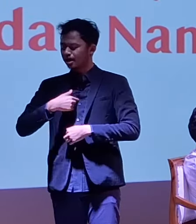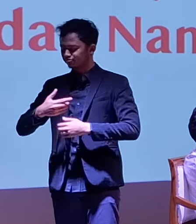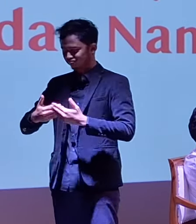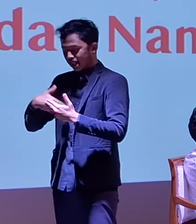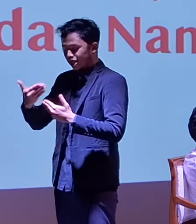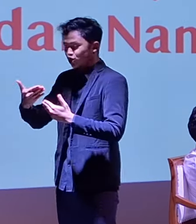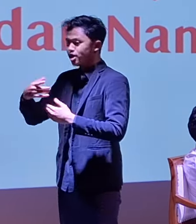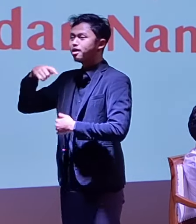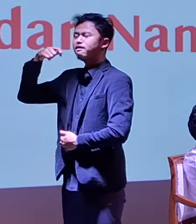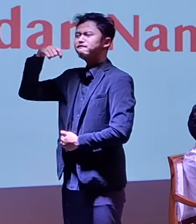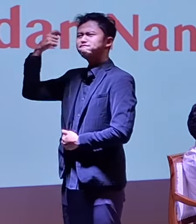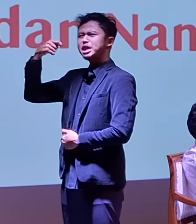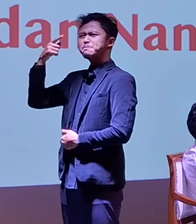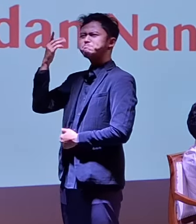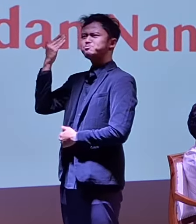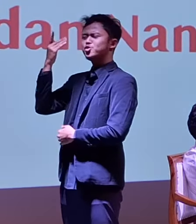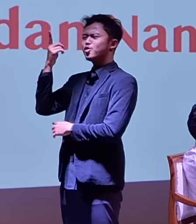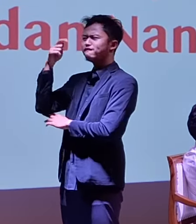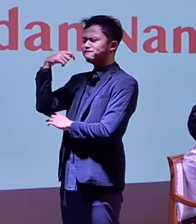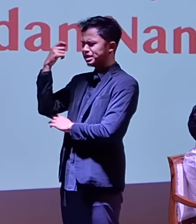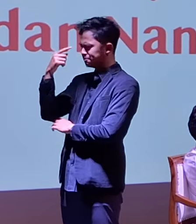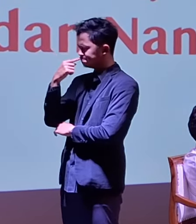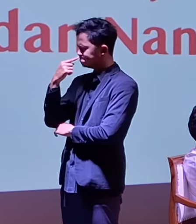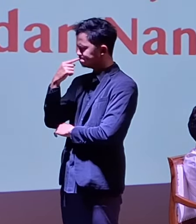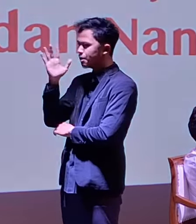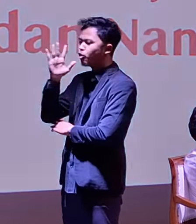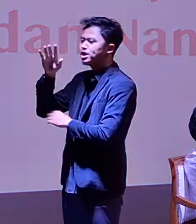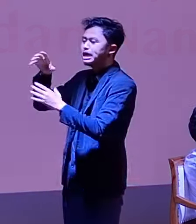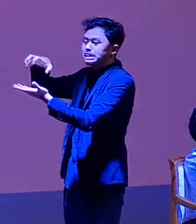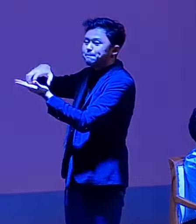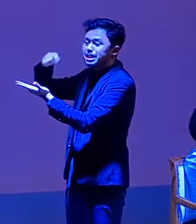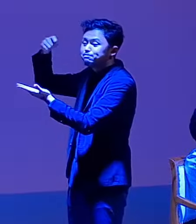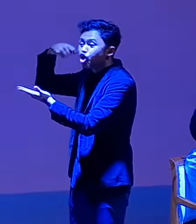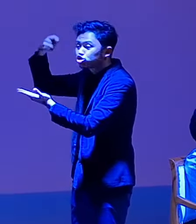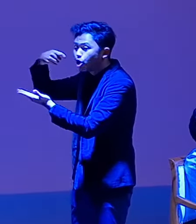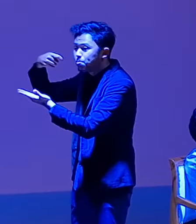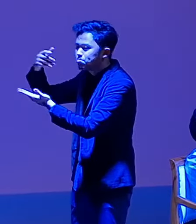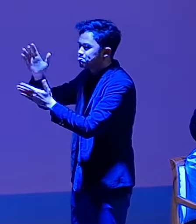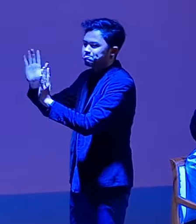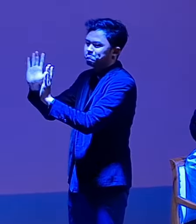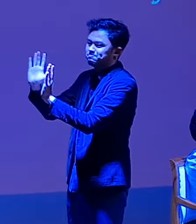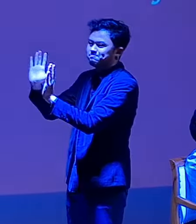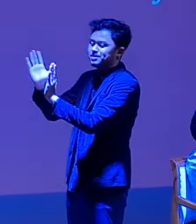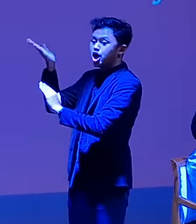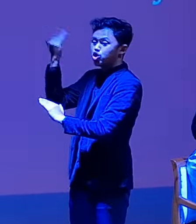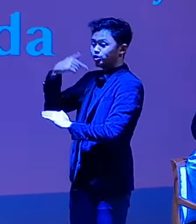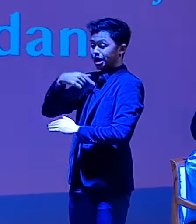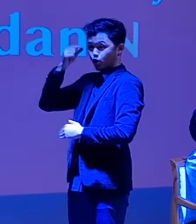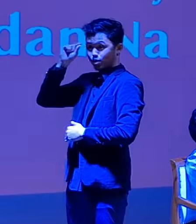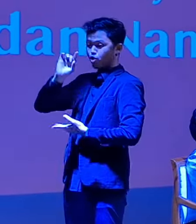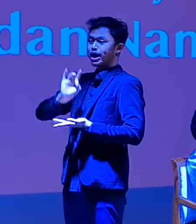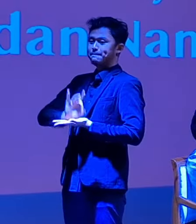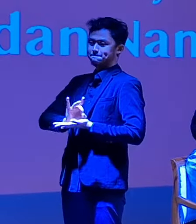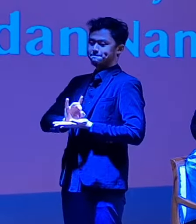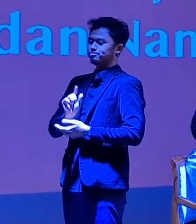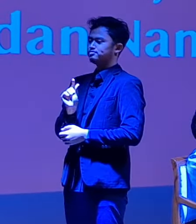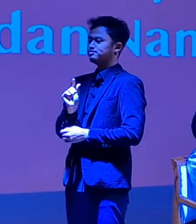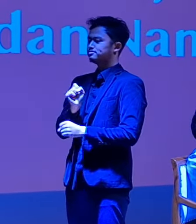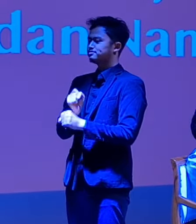film-film yang diputar bukan di bioskop umum. Ini hilang di Gajah Mada waktu kita sudah kuliah. Jadi